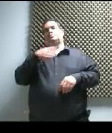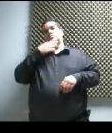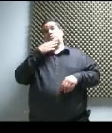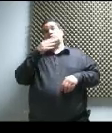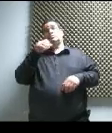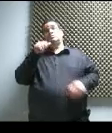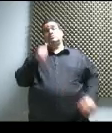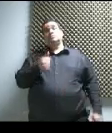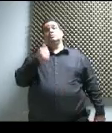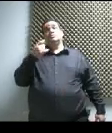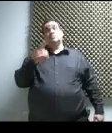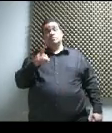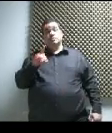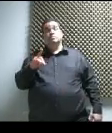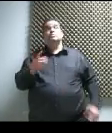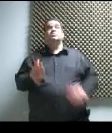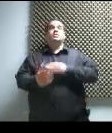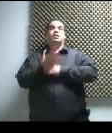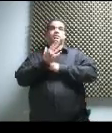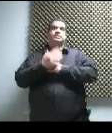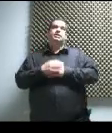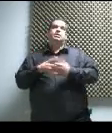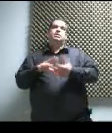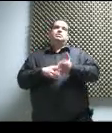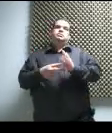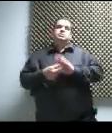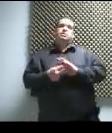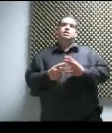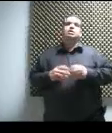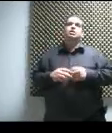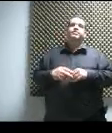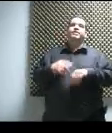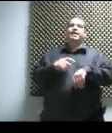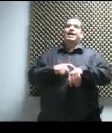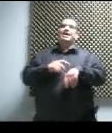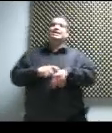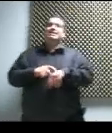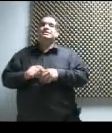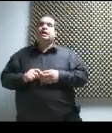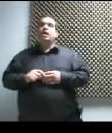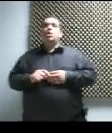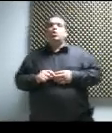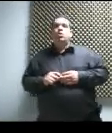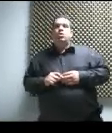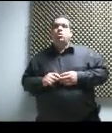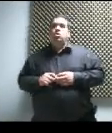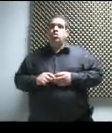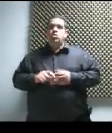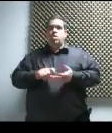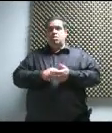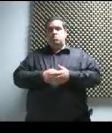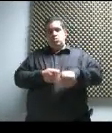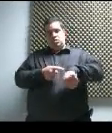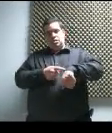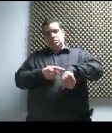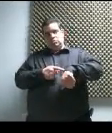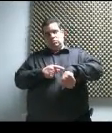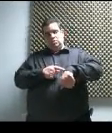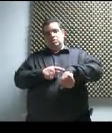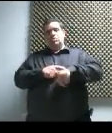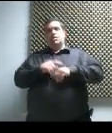y 18 de la mañana. Eso es correcto. Eso significa que a esa hora ponga su reloj, ponga una alarma en